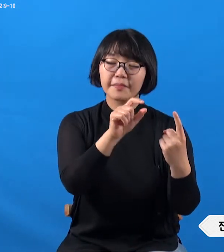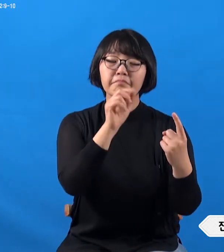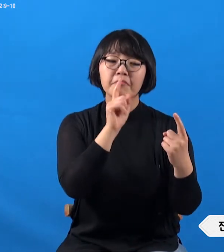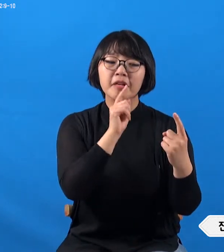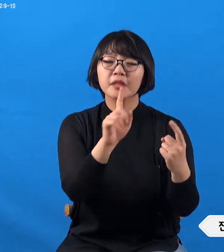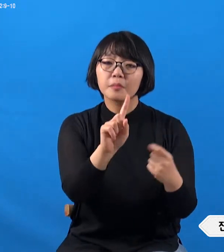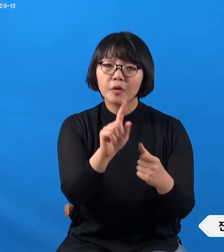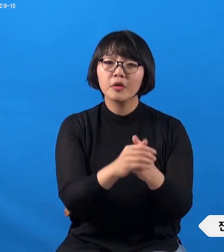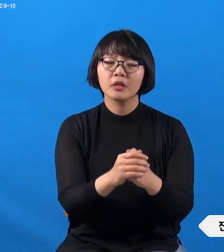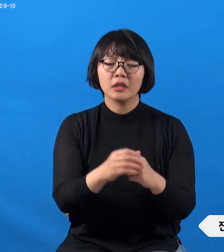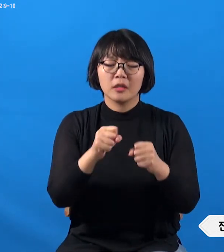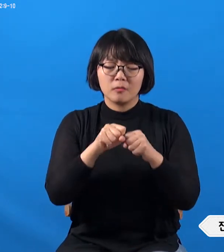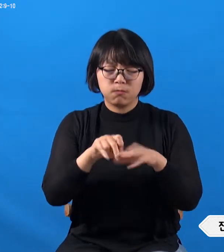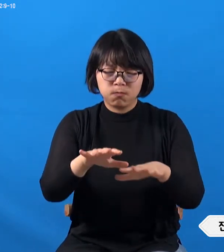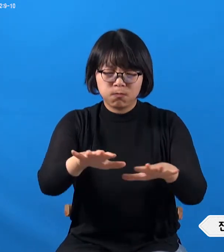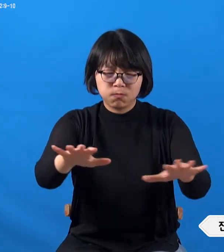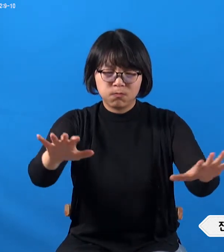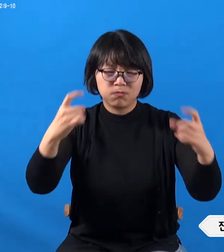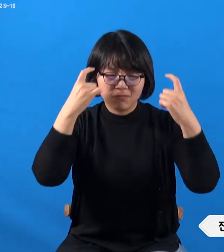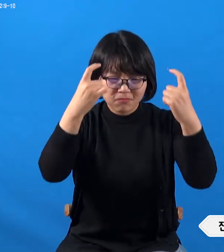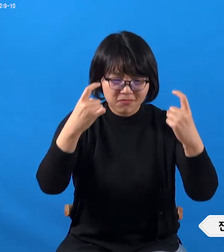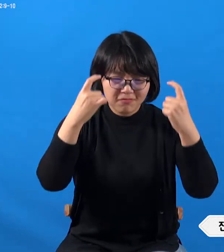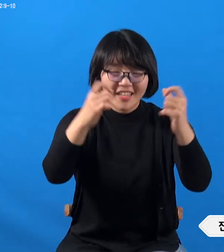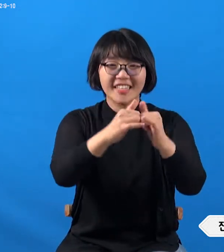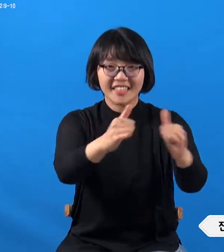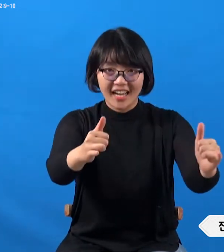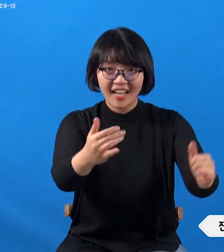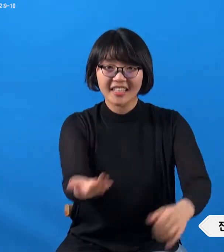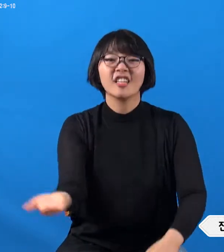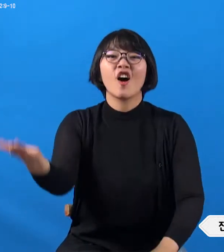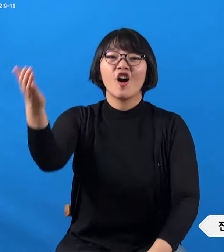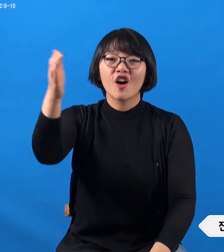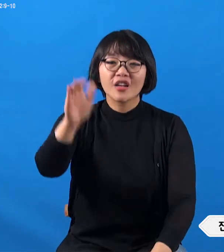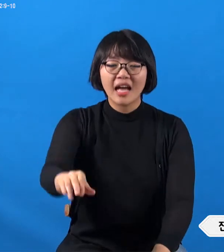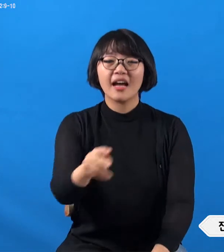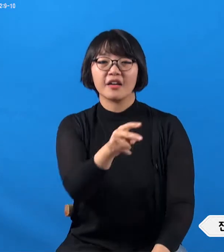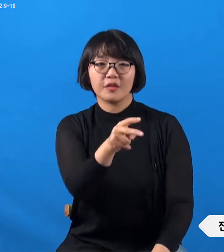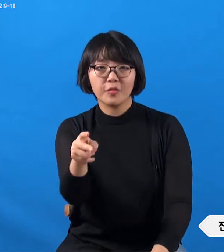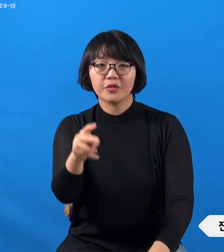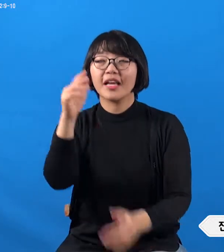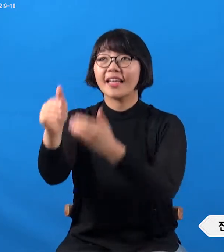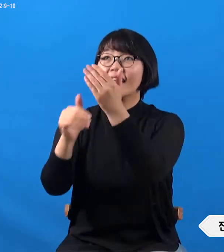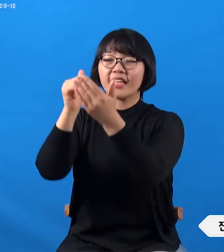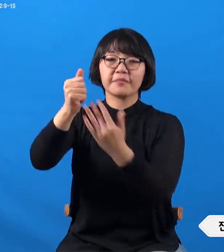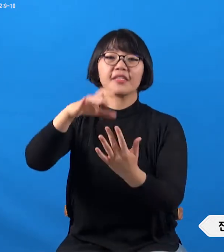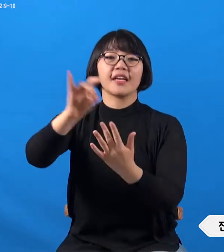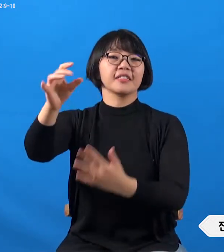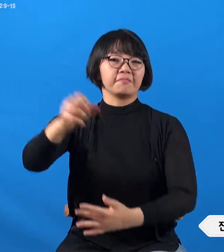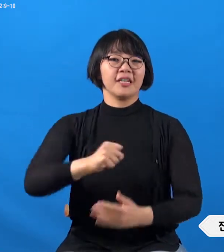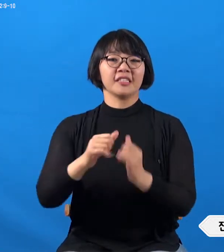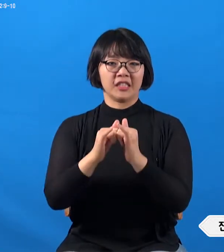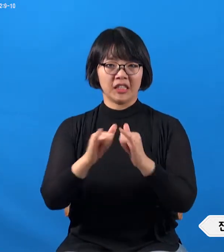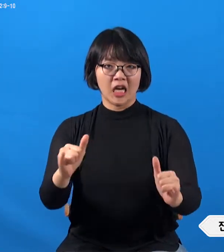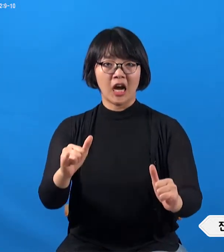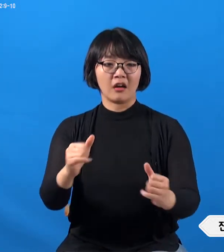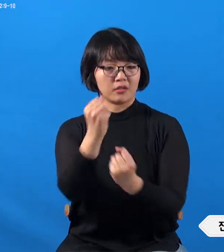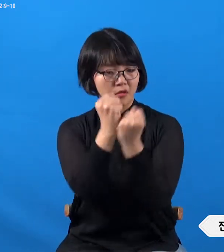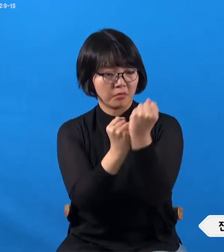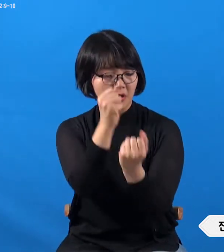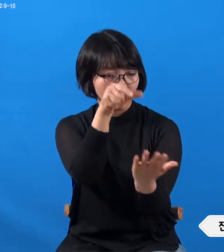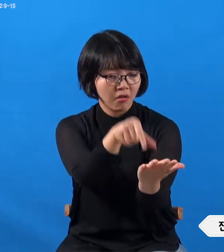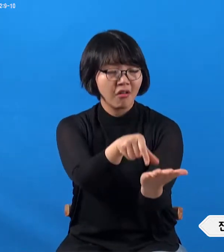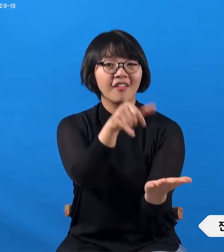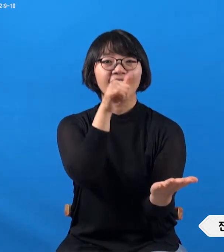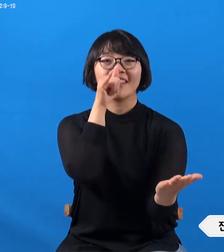이렇게 말씀합니다. 흩어져 있는 나그네들 그러나 곧 하나님의 택하심을 받은 자들이다